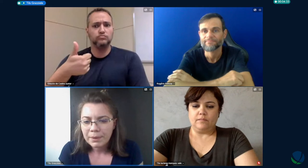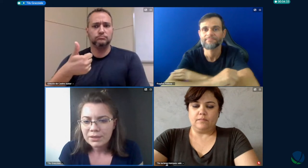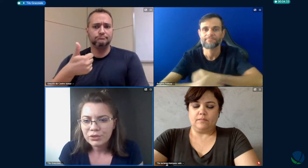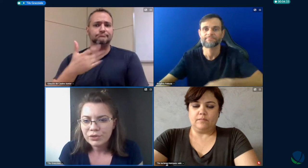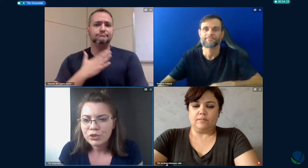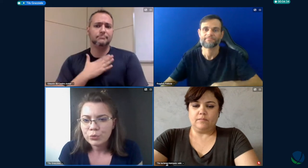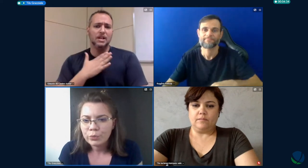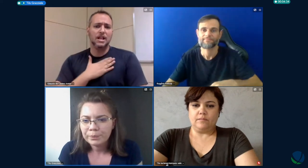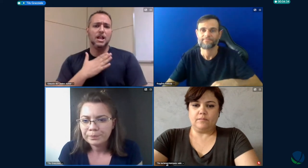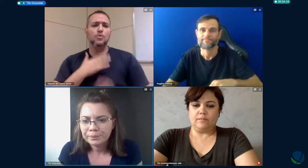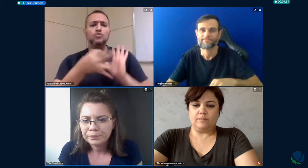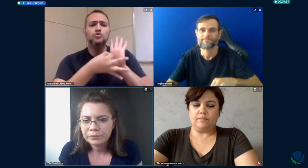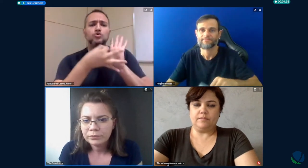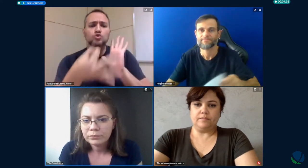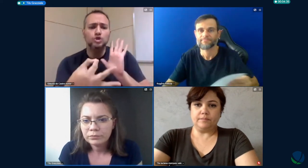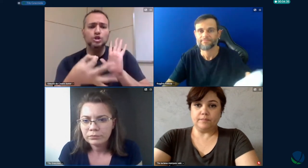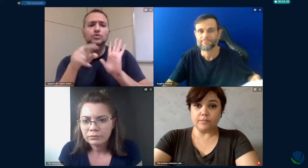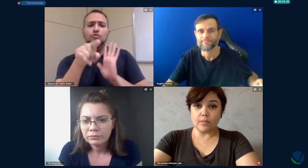Na página